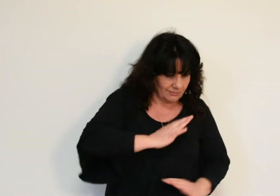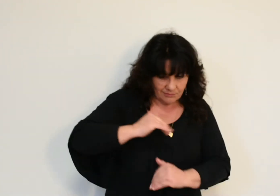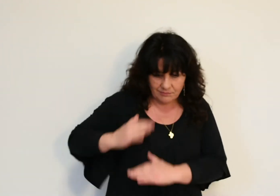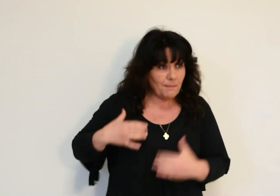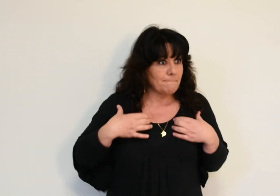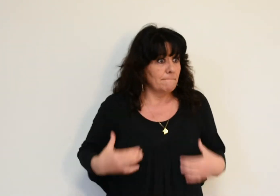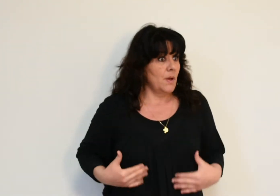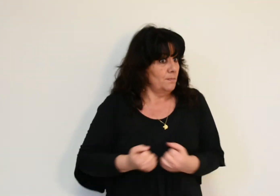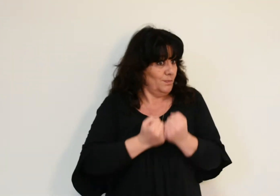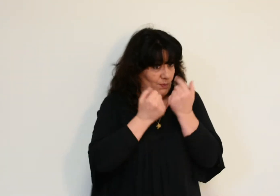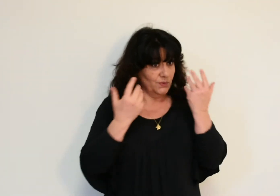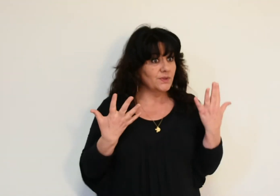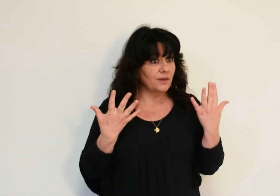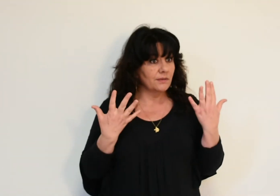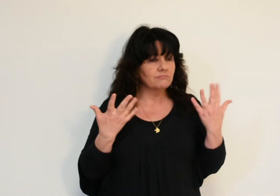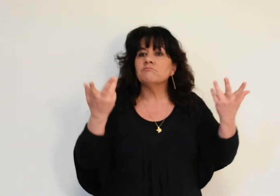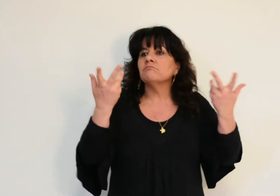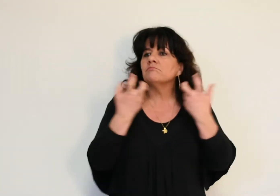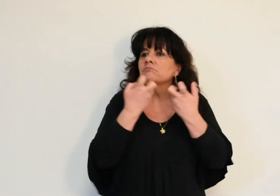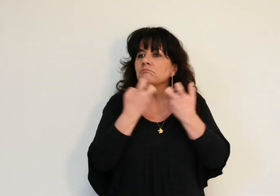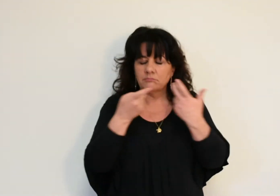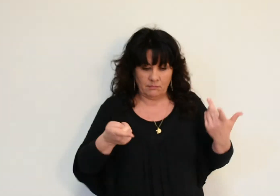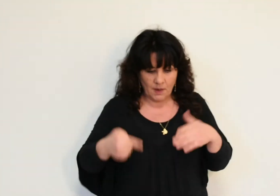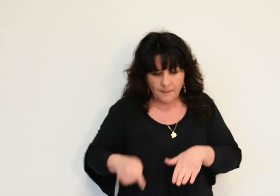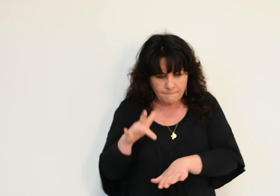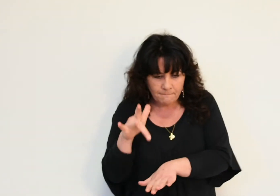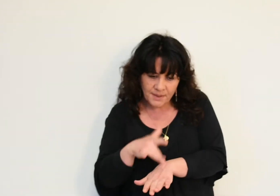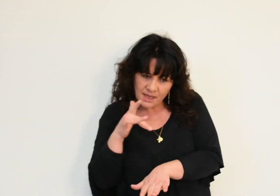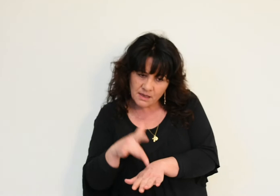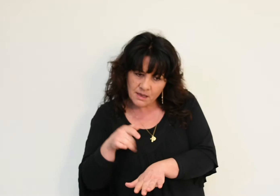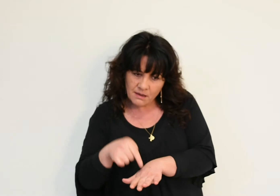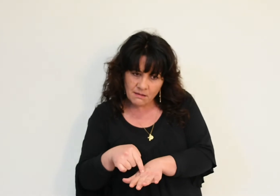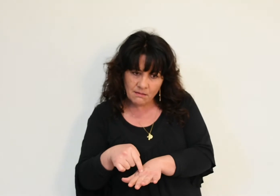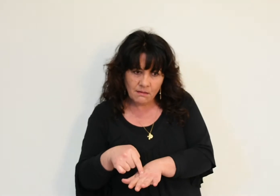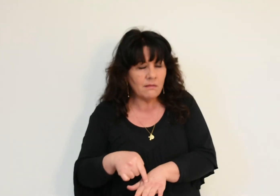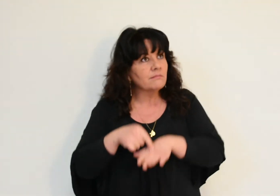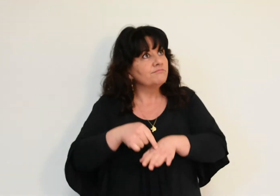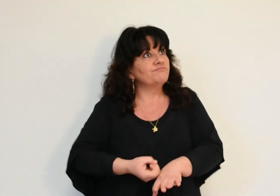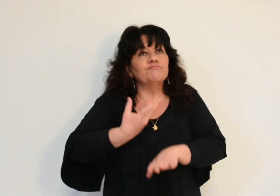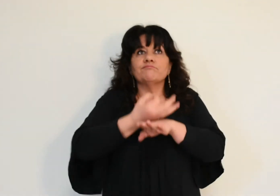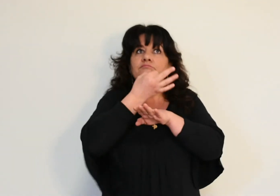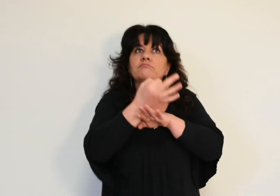Le pied aurait beau dire « je ne suis pas la main », donc je ne fais pas partie du